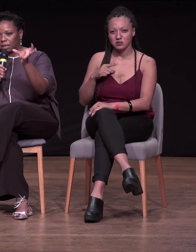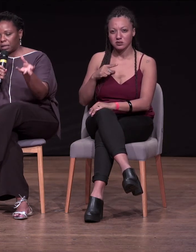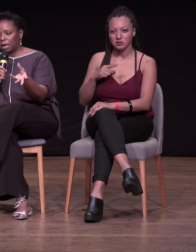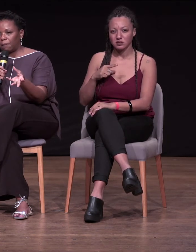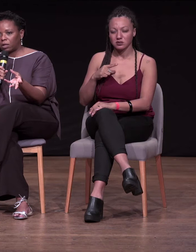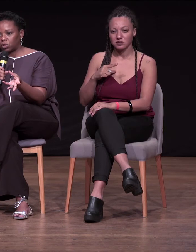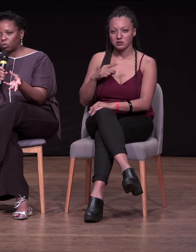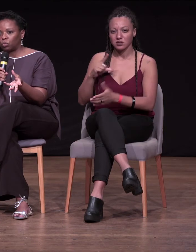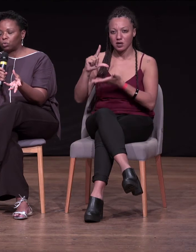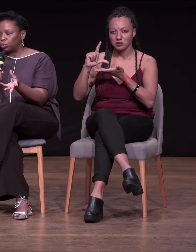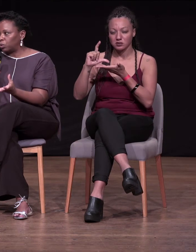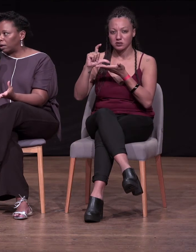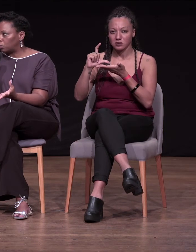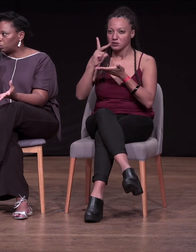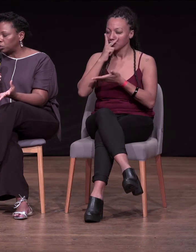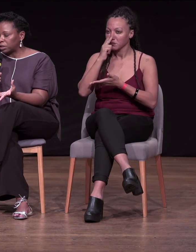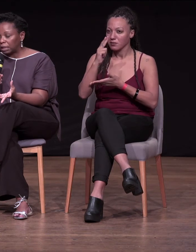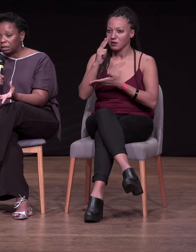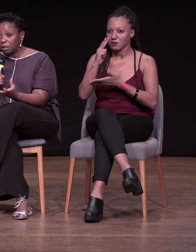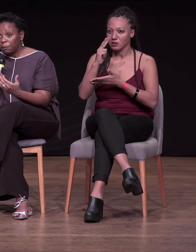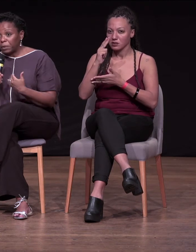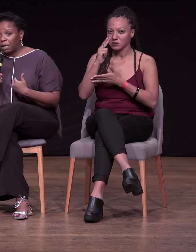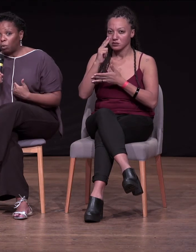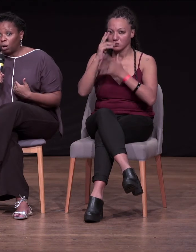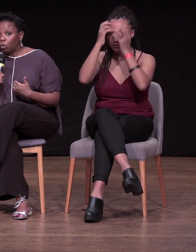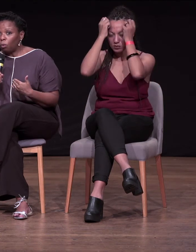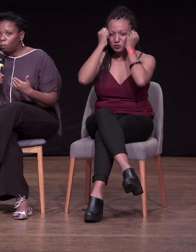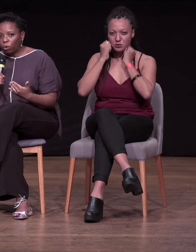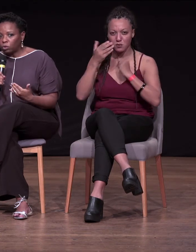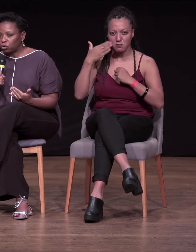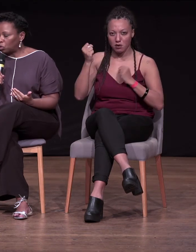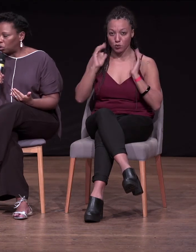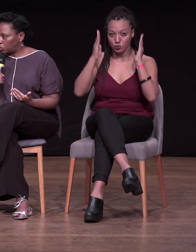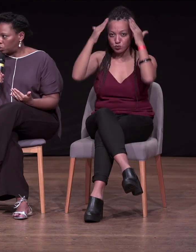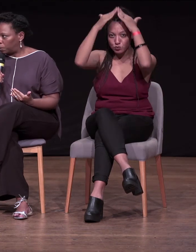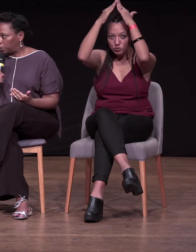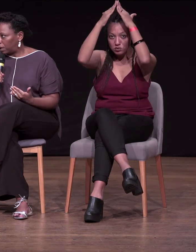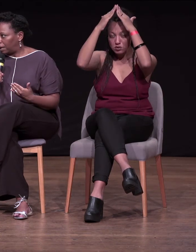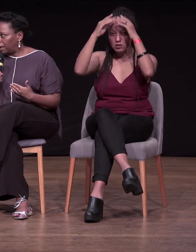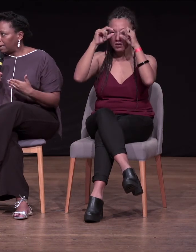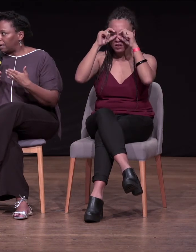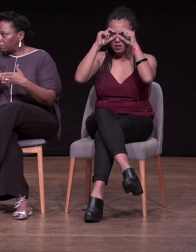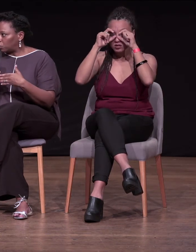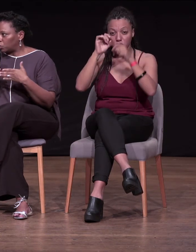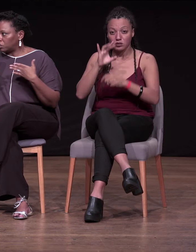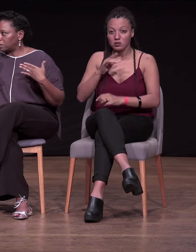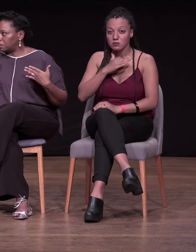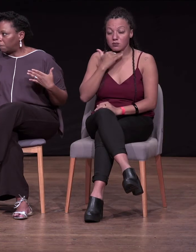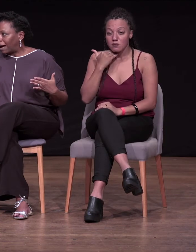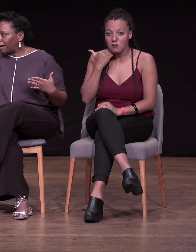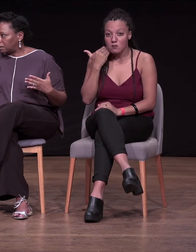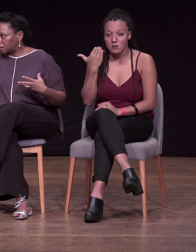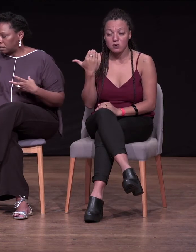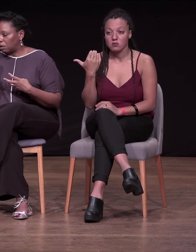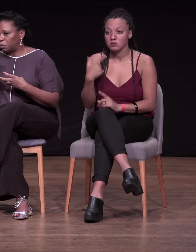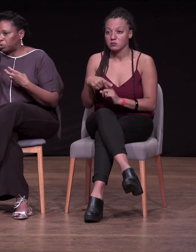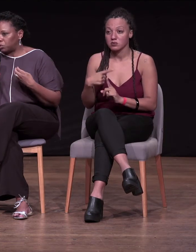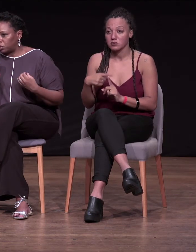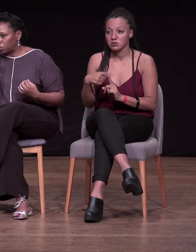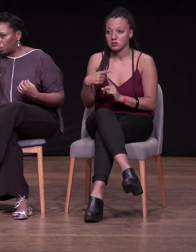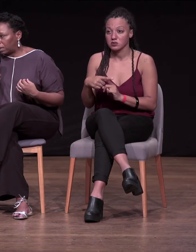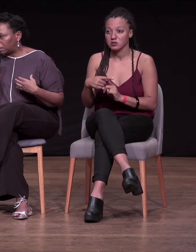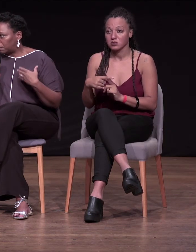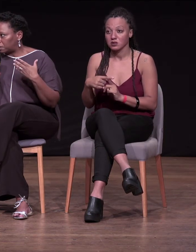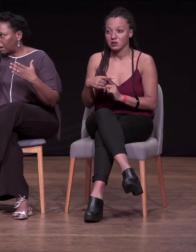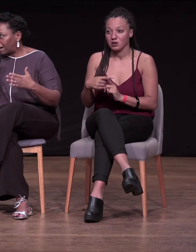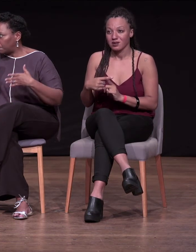aquela cena que remete a Ku Klux Klan, ele morreu com muito desgosto, porque ele viu todos esses pares que estavam